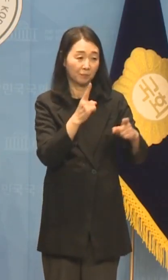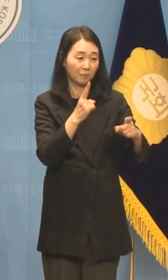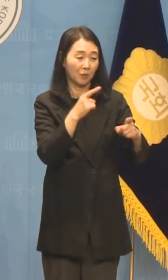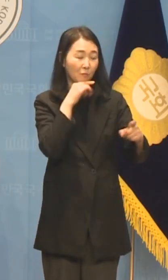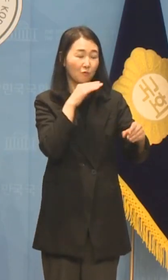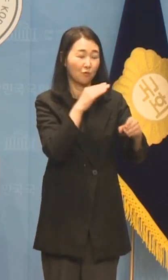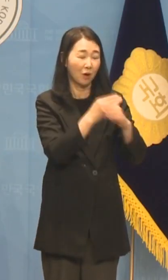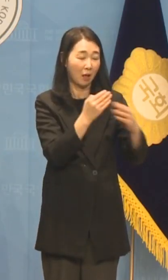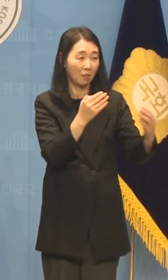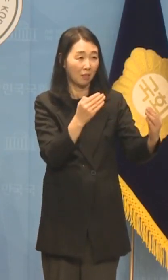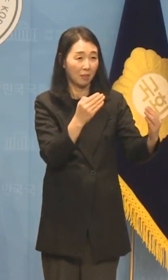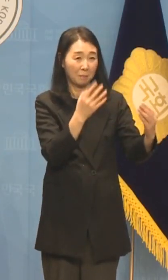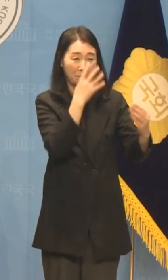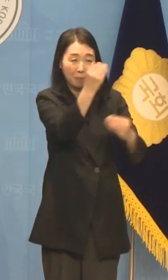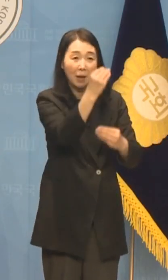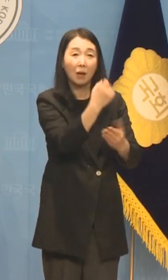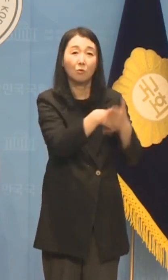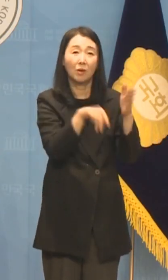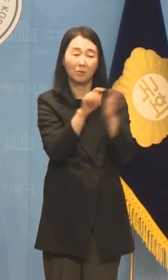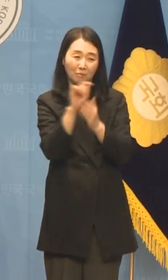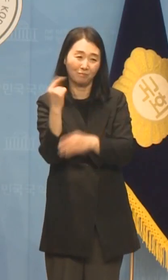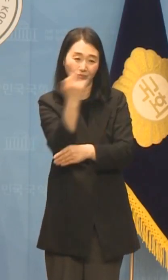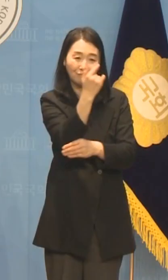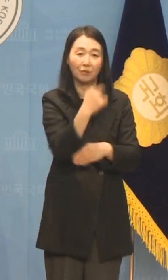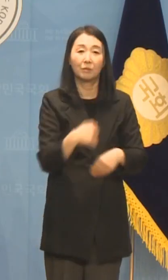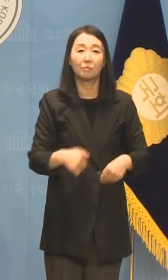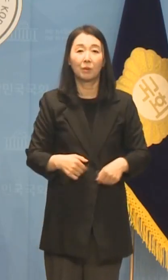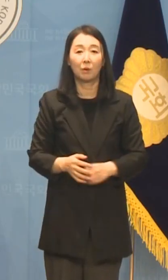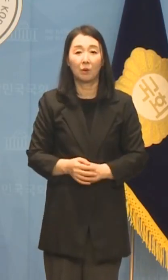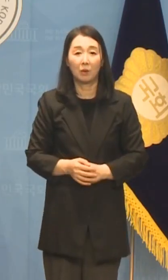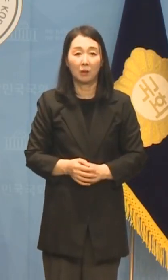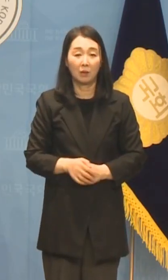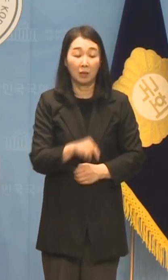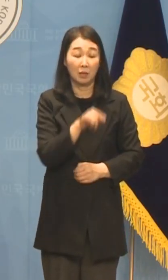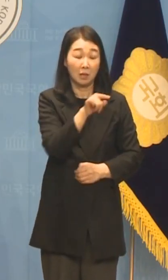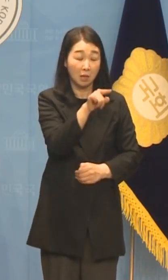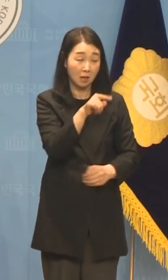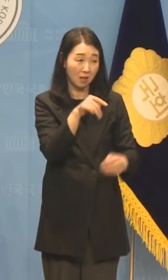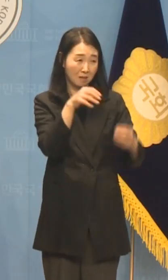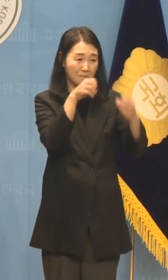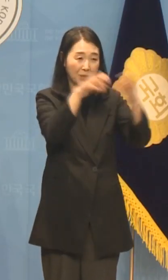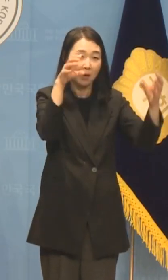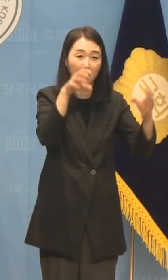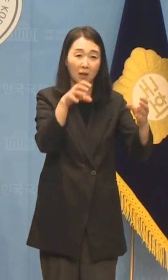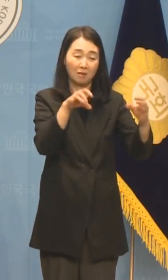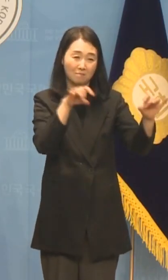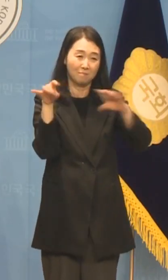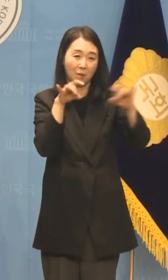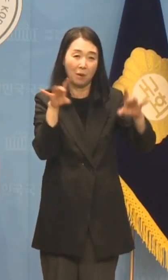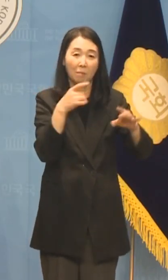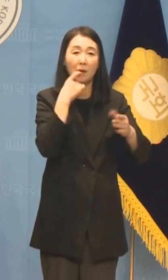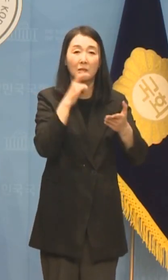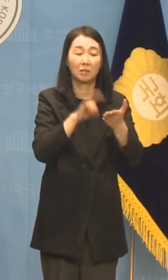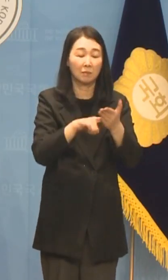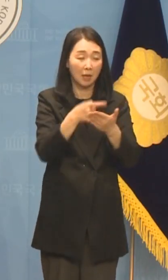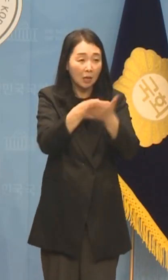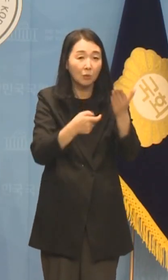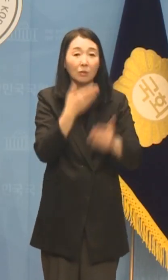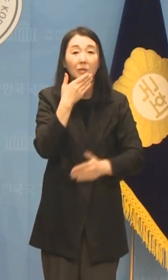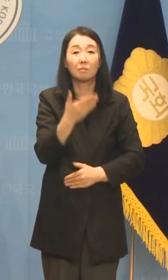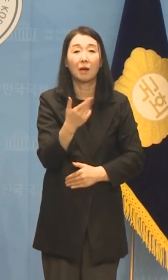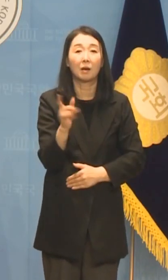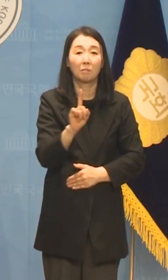띄도록 비행하는 것이었습니다. 적을 타격하라는 교신도 쉽게 도청할 수